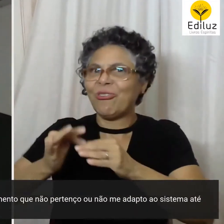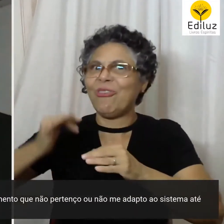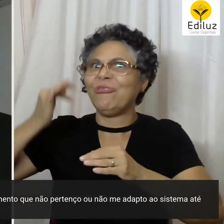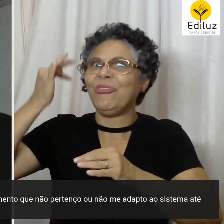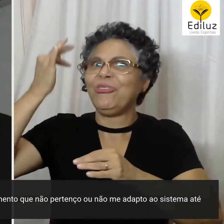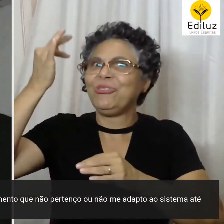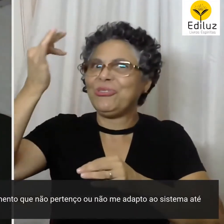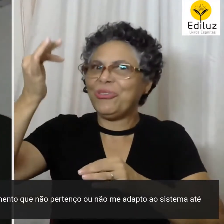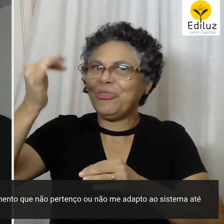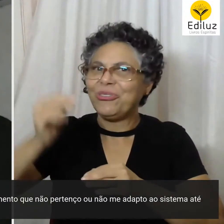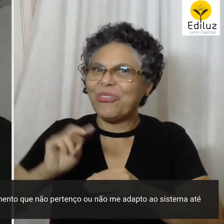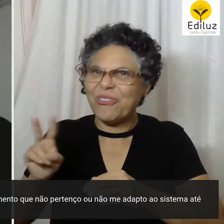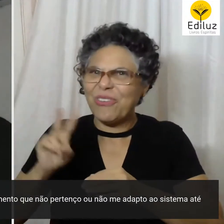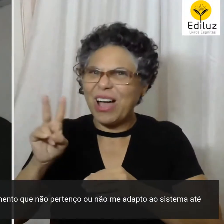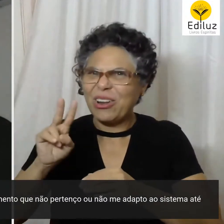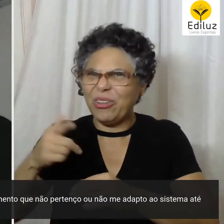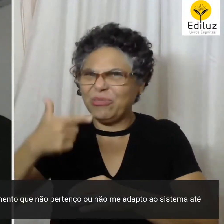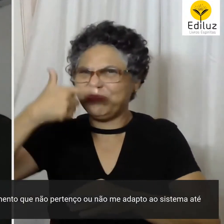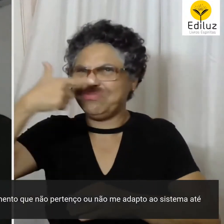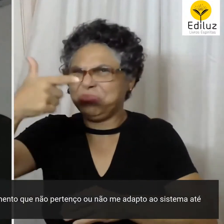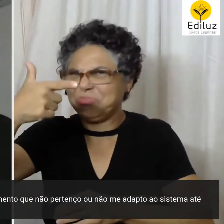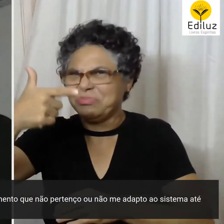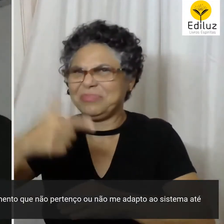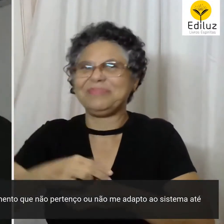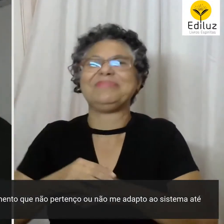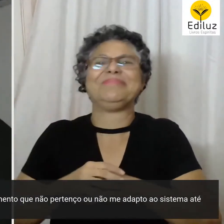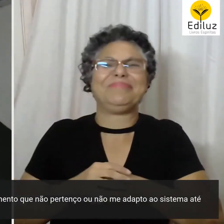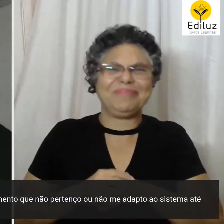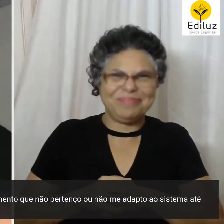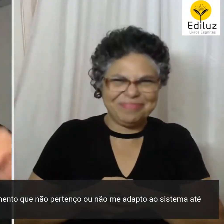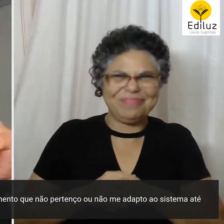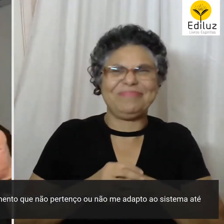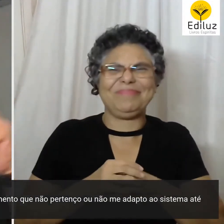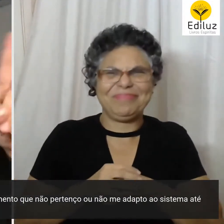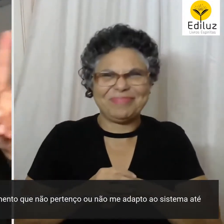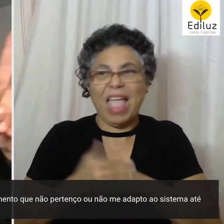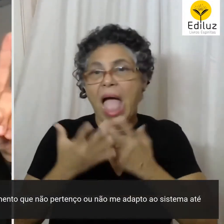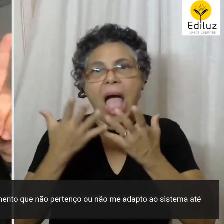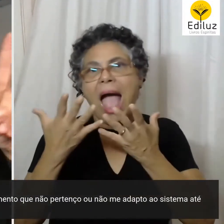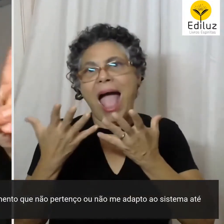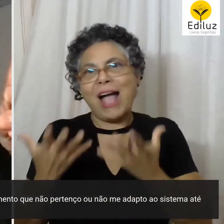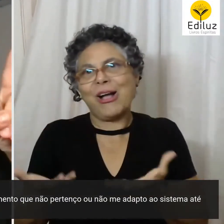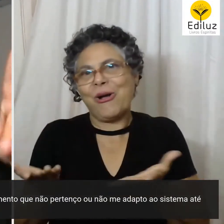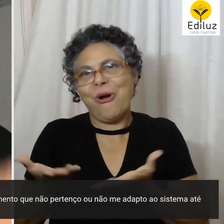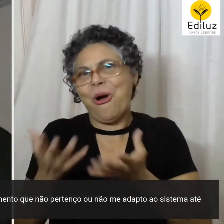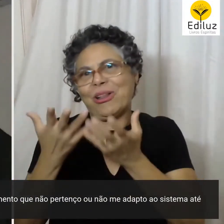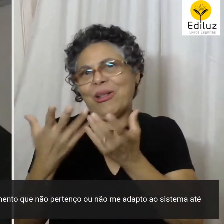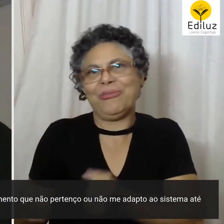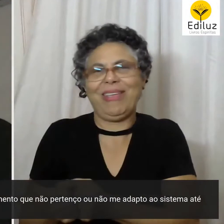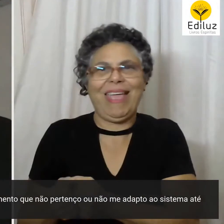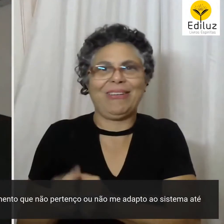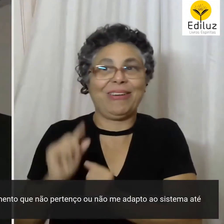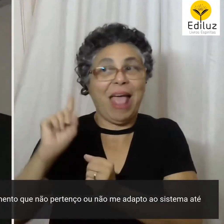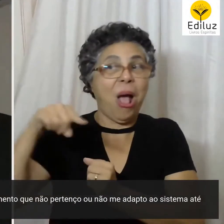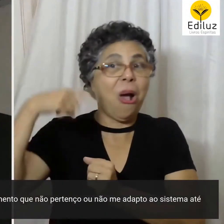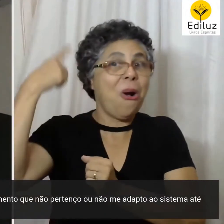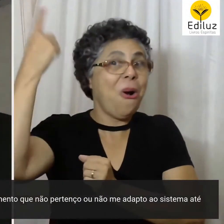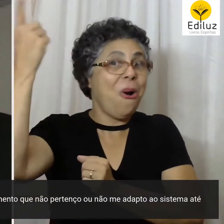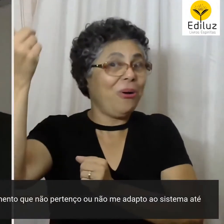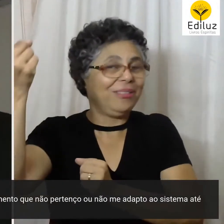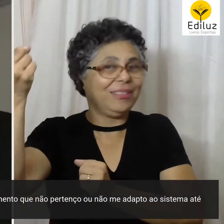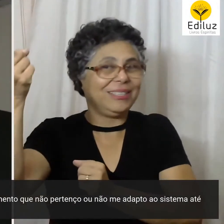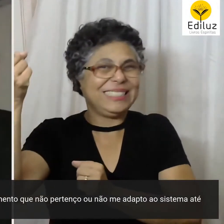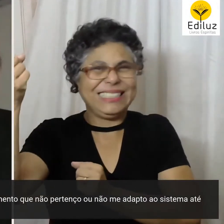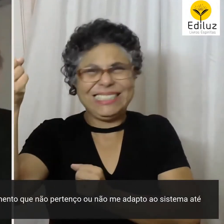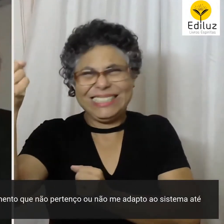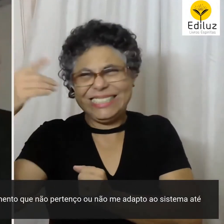a prazo, que é aquela dor que a gente rejeita e deixa para a próxima. Né?